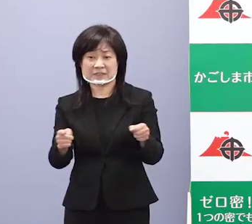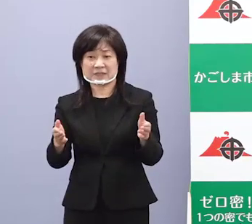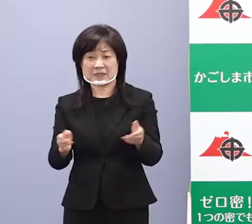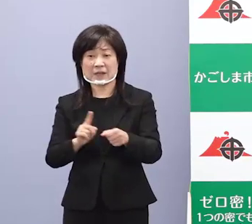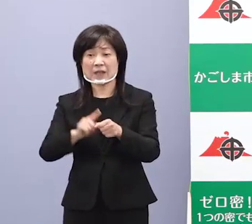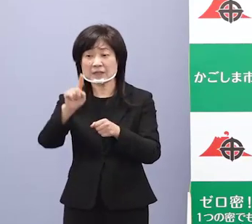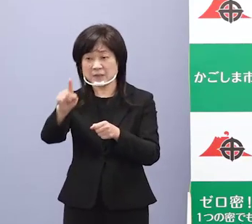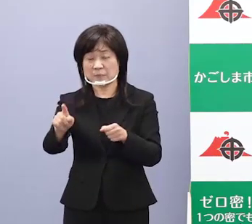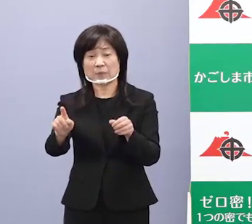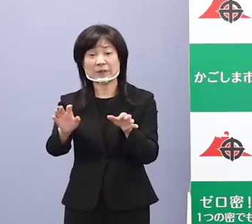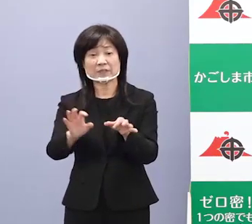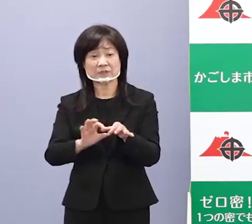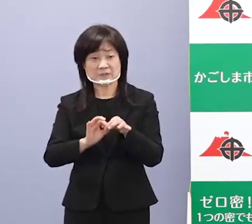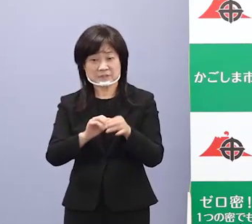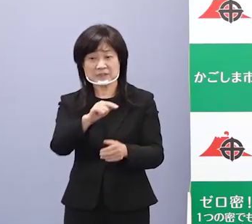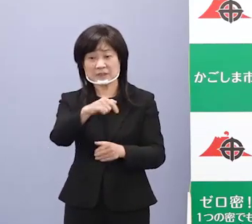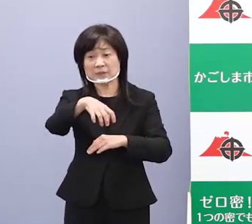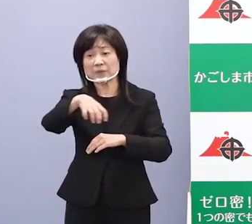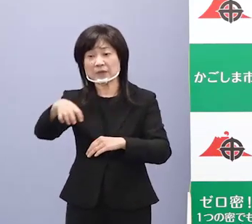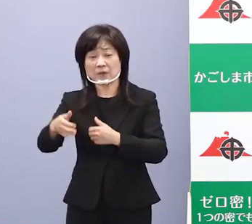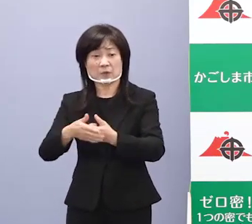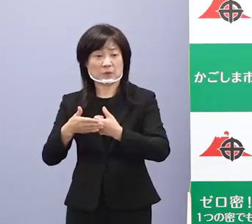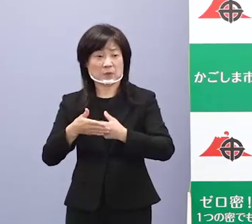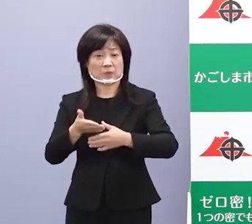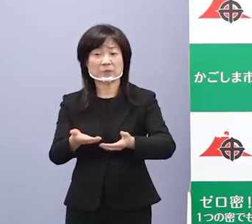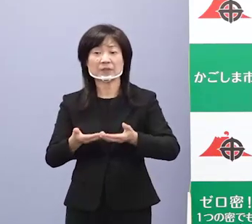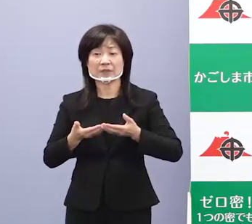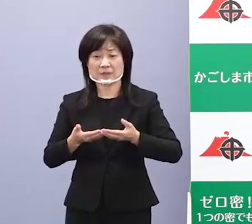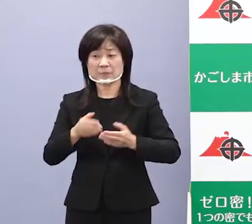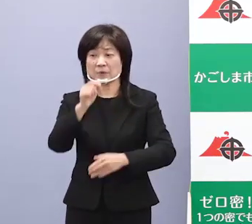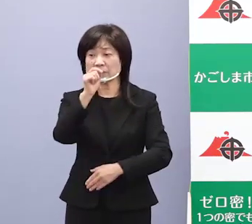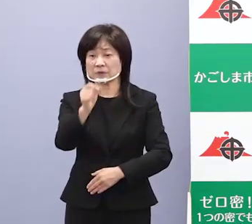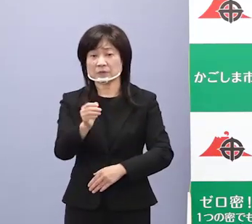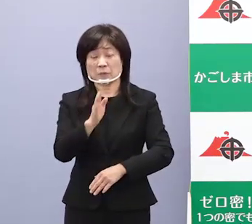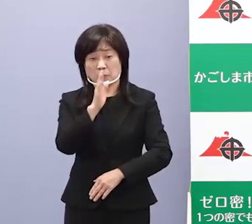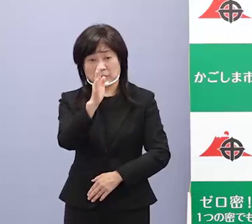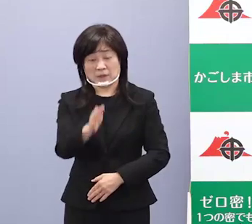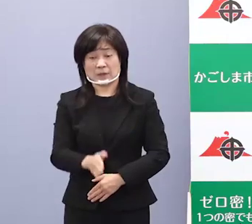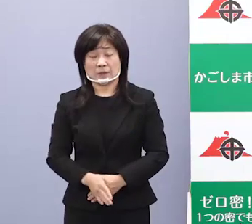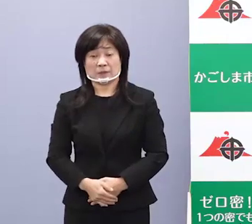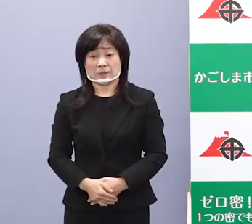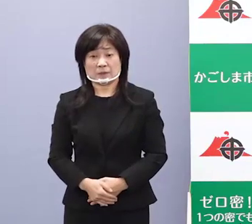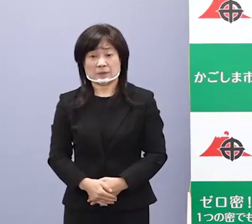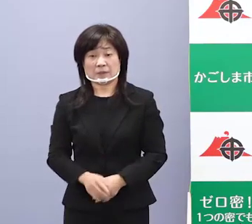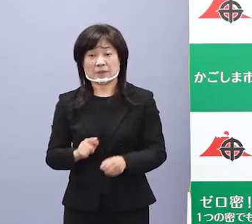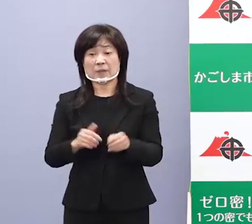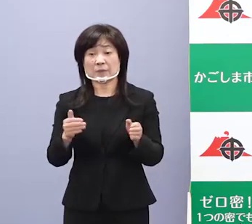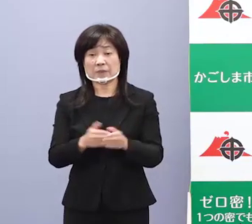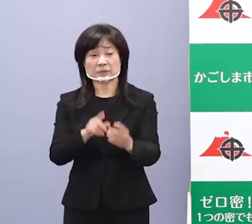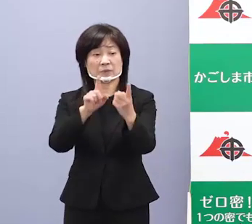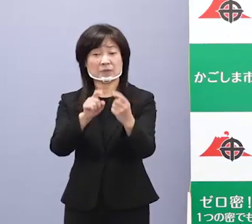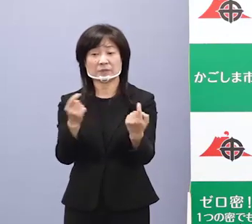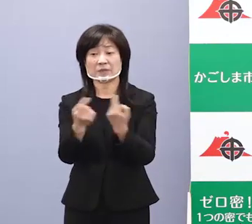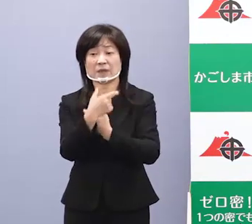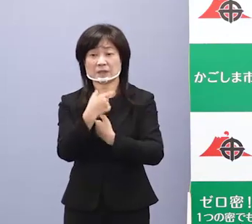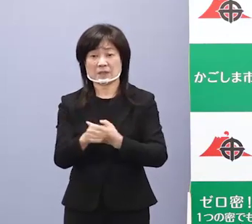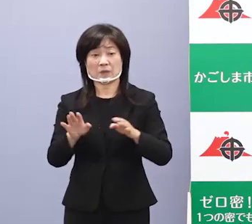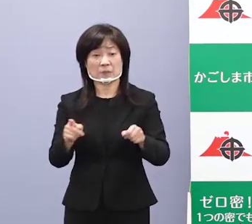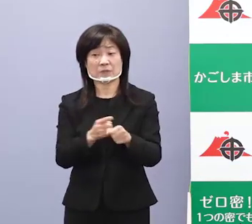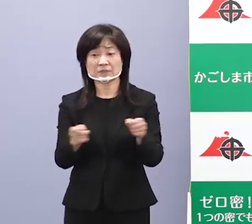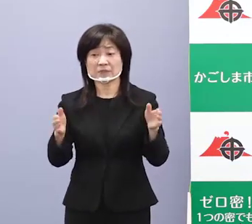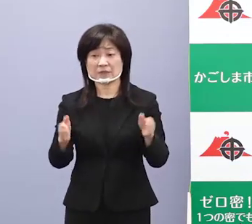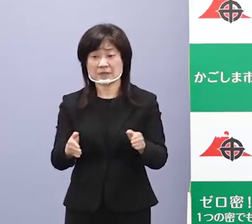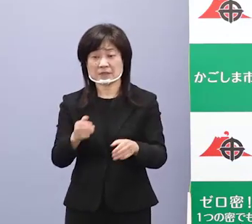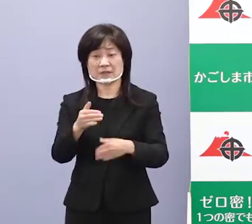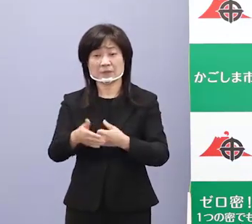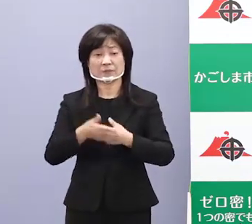来年も引き続き各面からのご協力を賜りますようよろしくお願い申し上げ、年末にあたっての挨拶といたします。本年も1年大